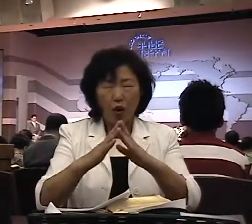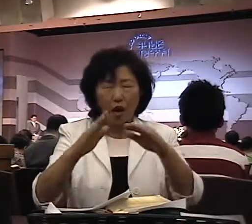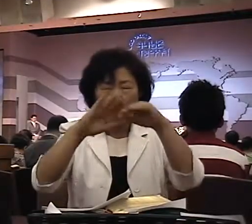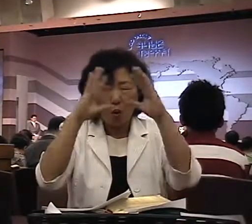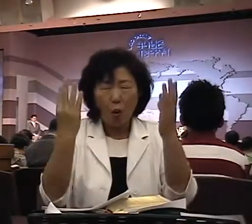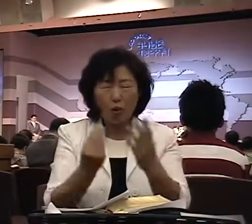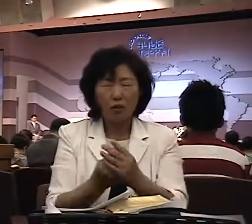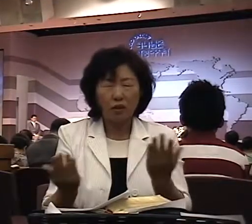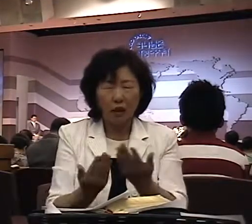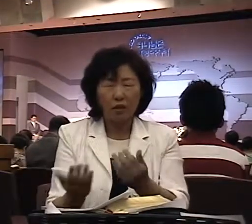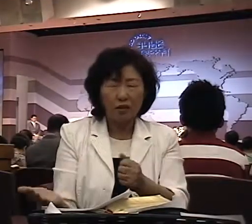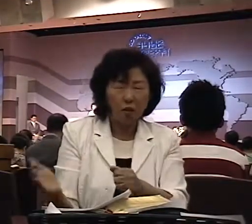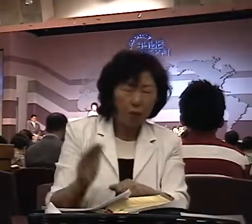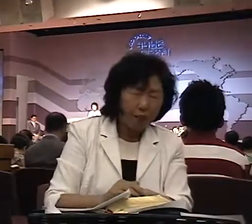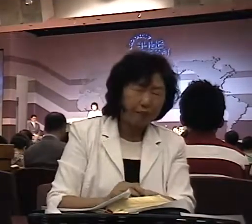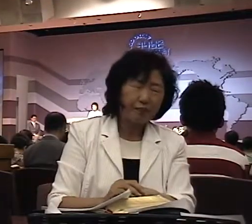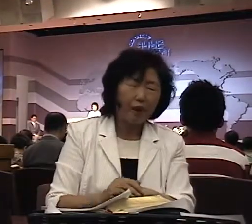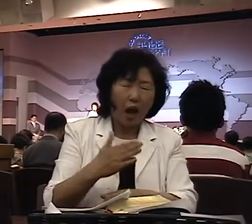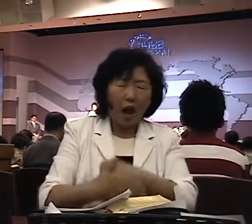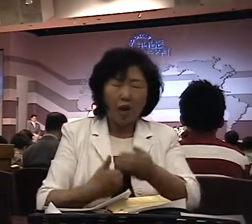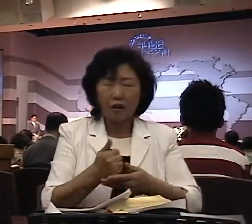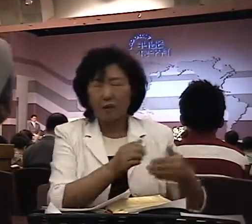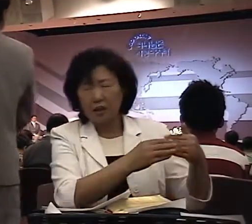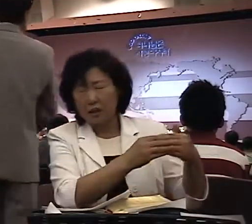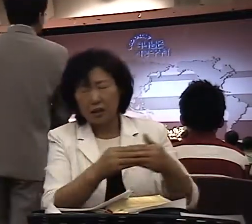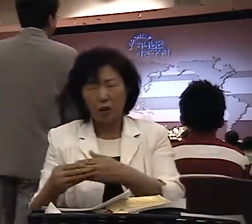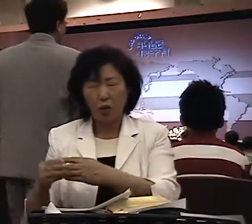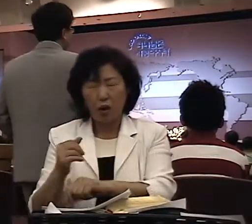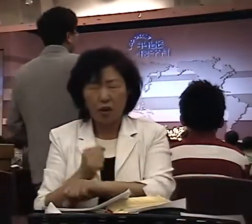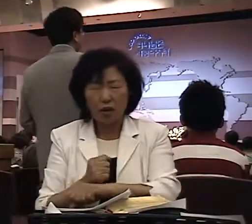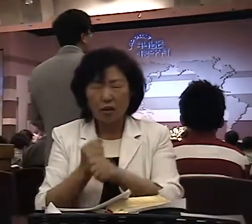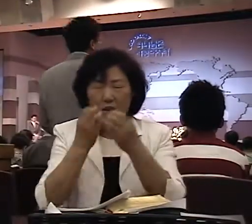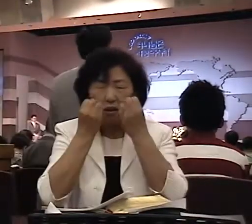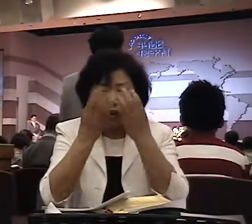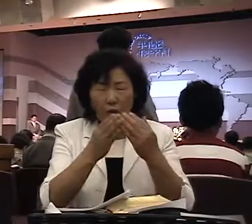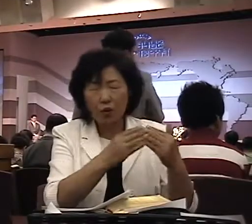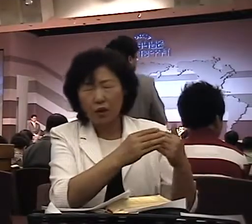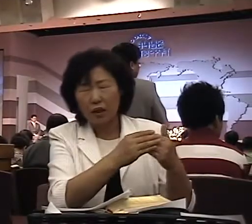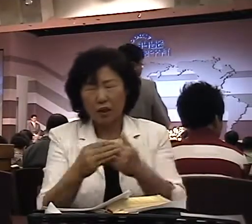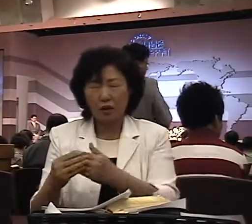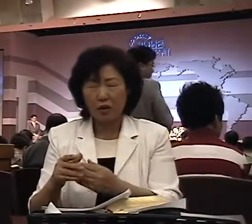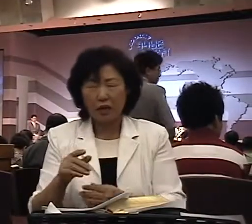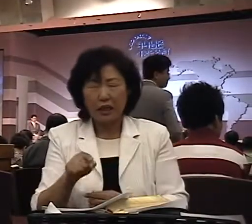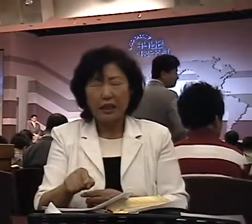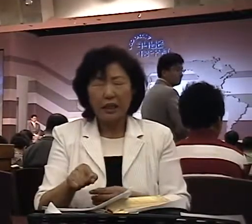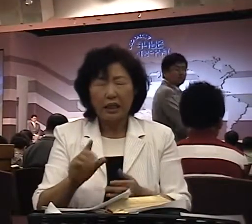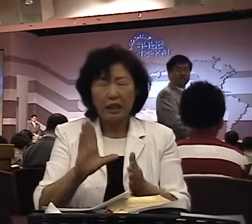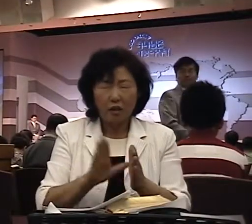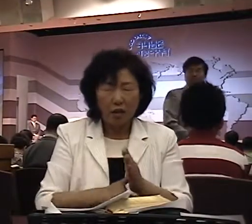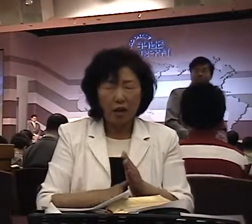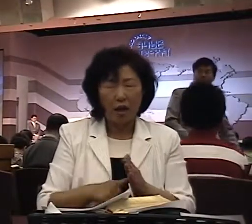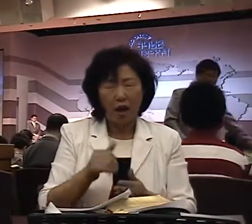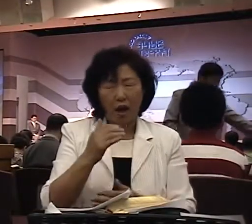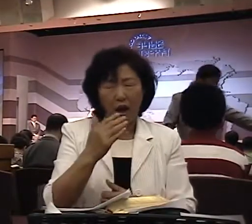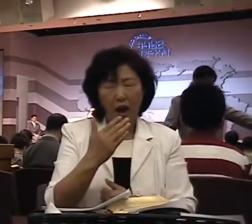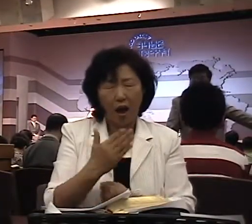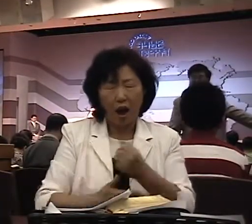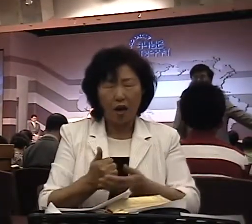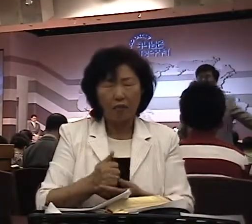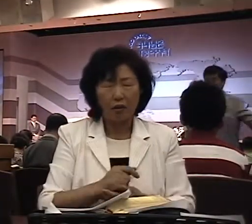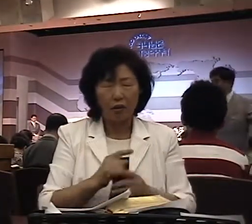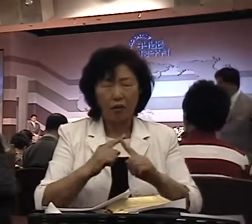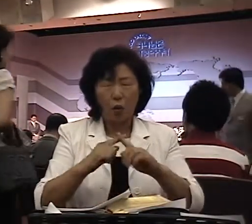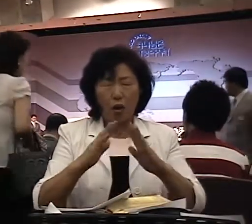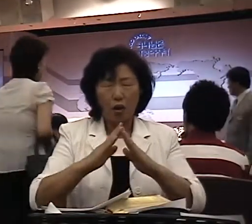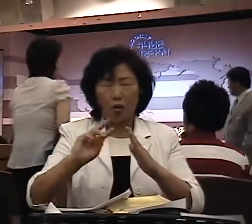사역을 접고 하나님의 인도하심 가운데 이제 새로운 인도를 받는 이 마당에 하나님, 우리 교회를 돌아볼